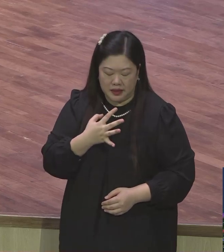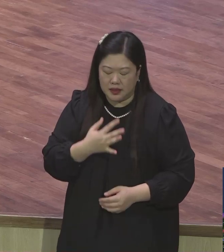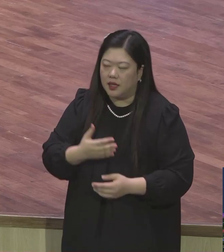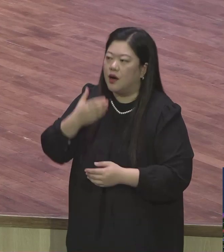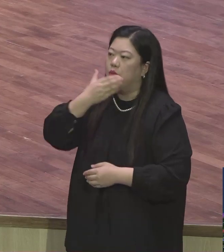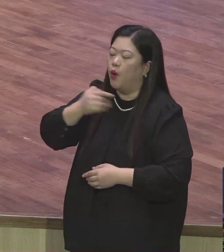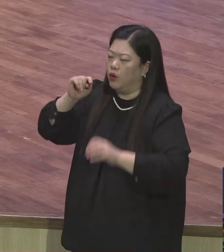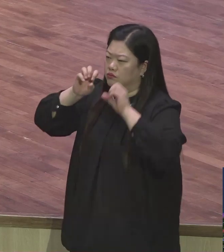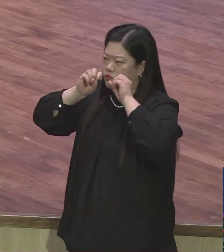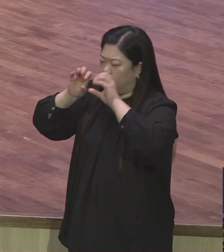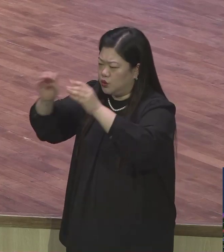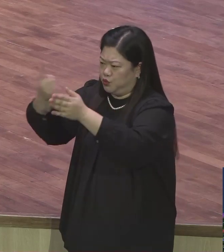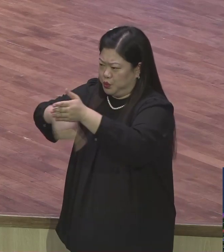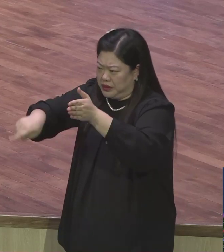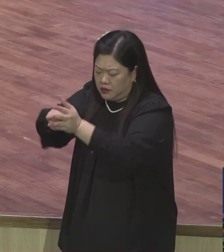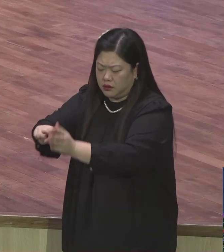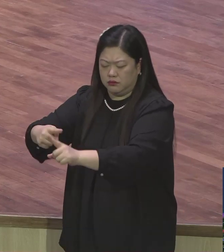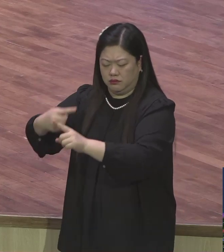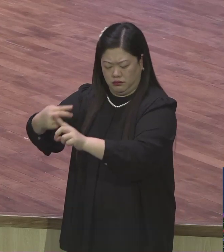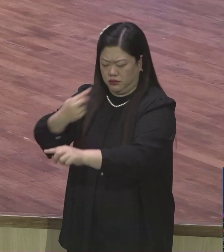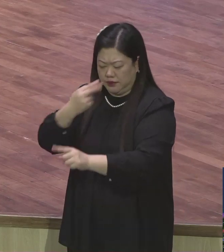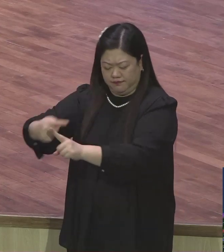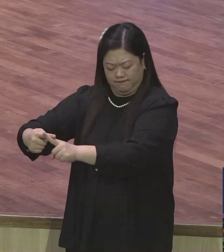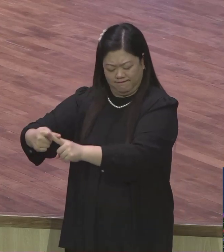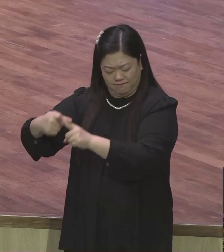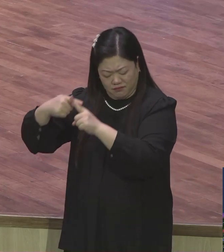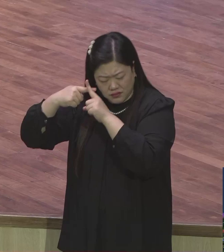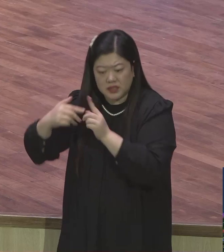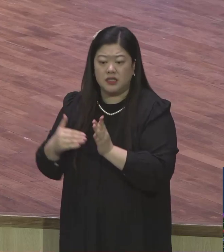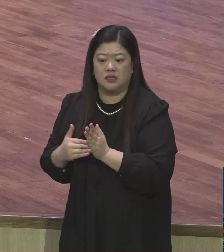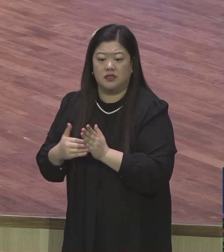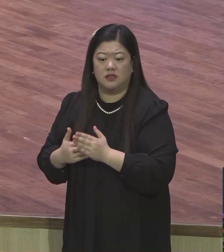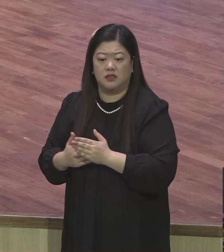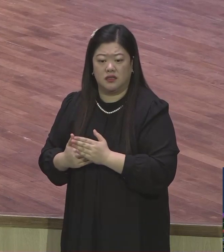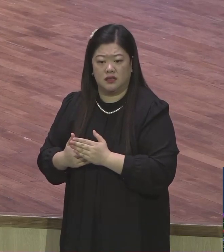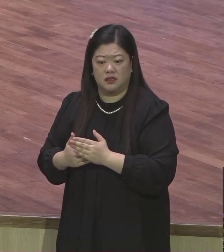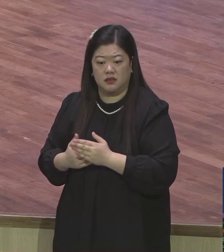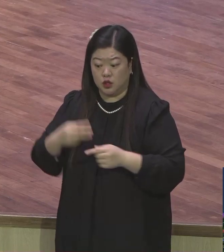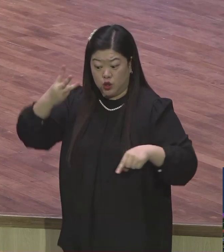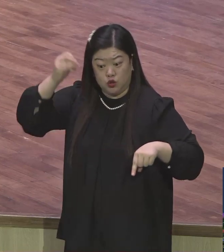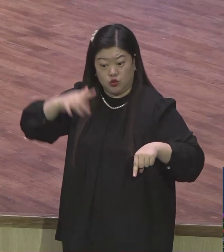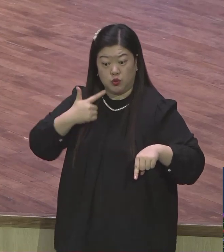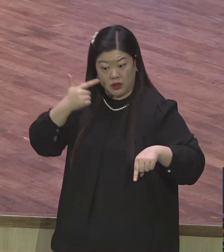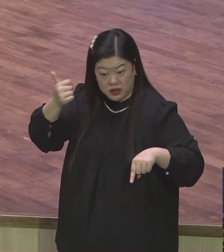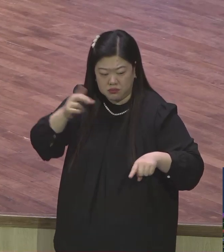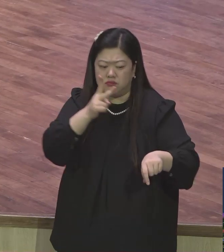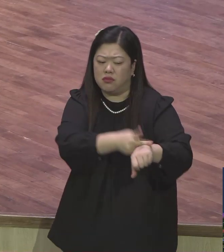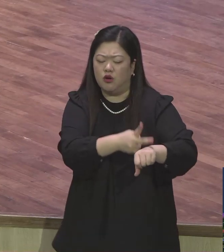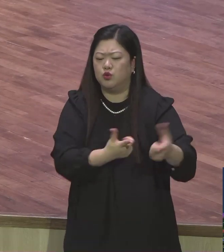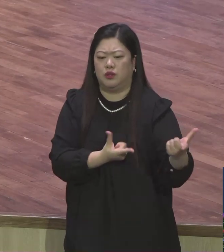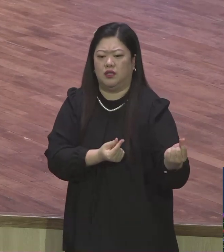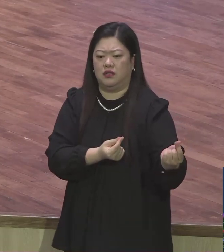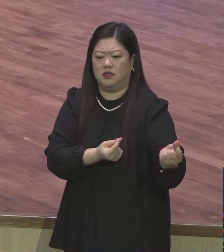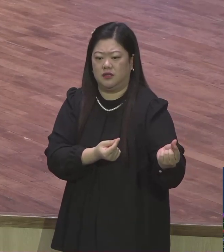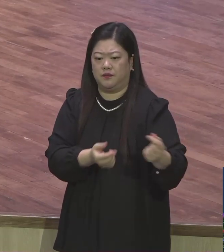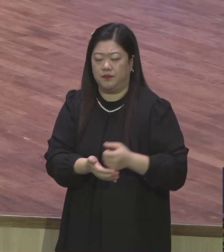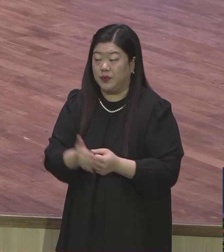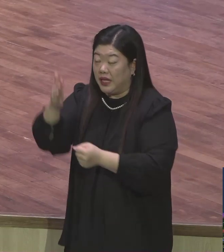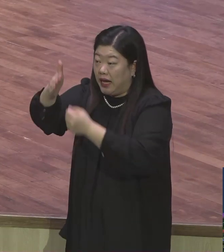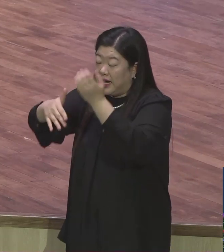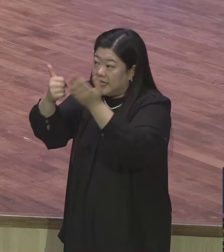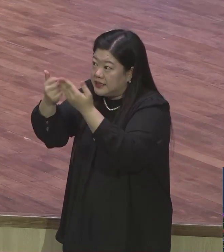헌신했다, 바울을 도와주다 무슨 말입니까? 하나님과 뜻에 맞추어서